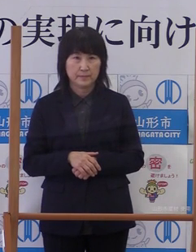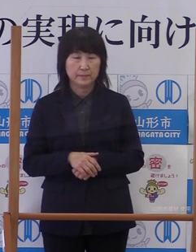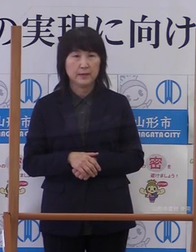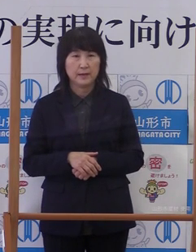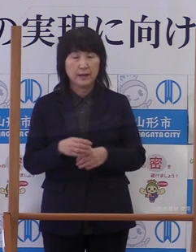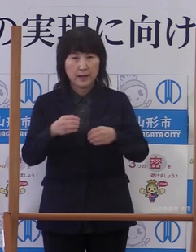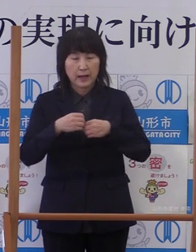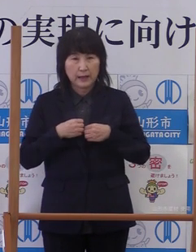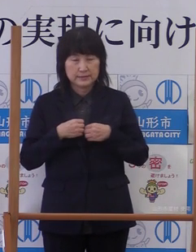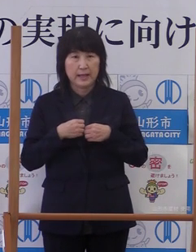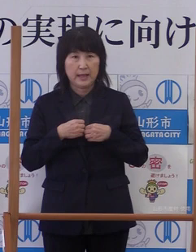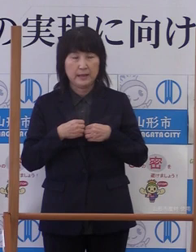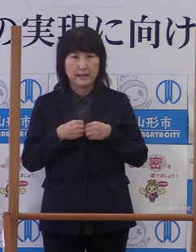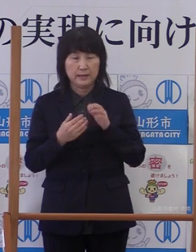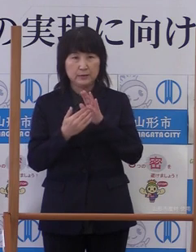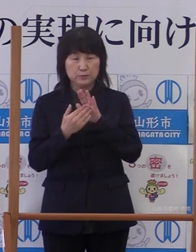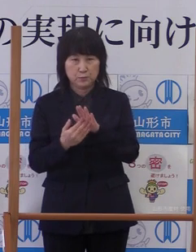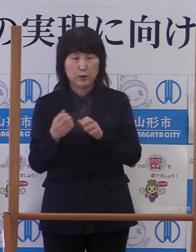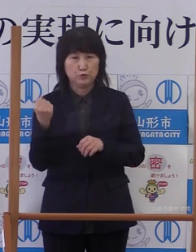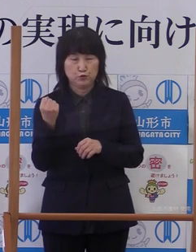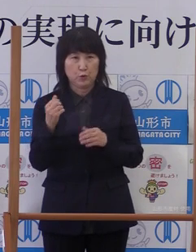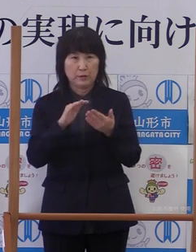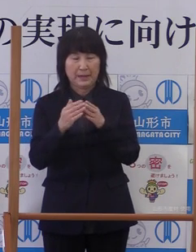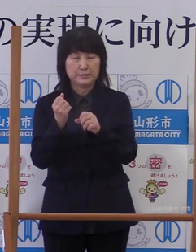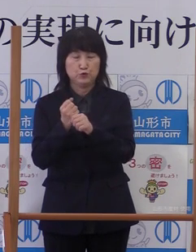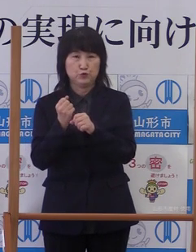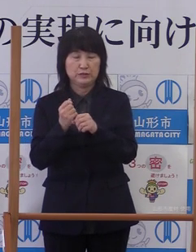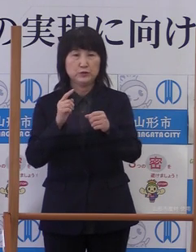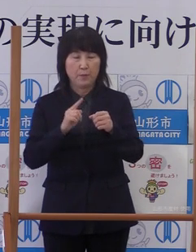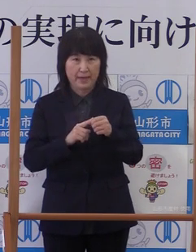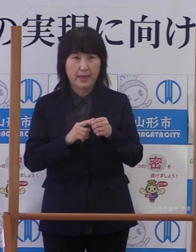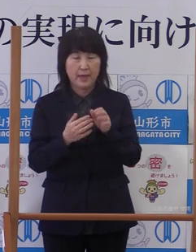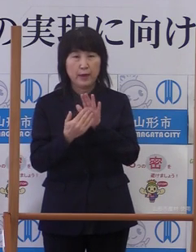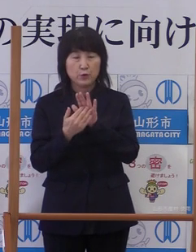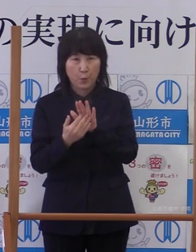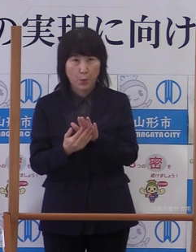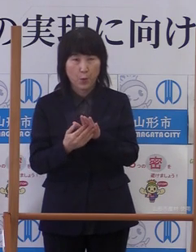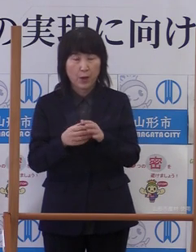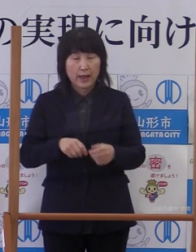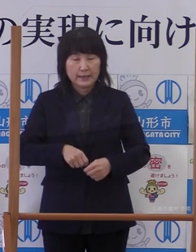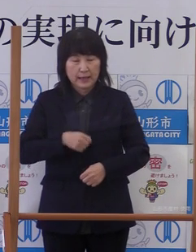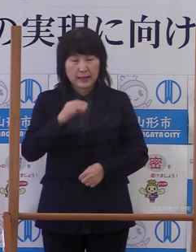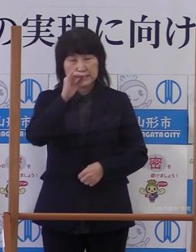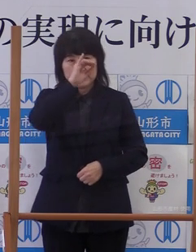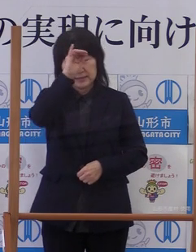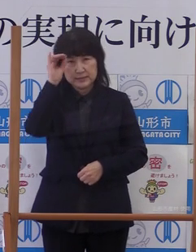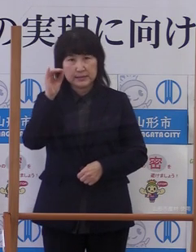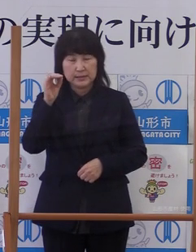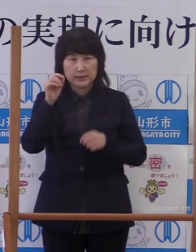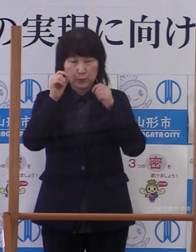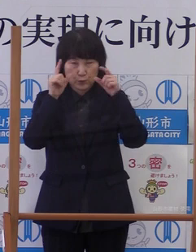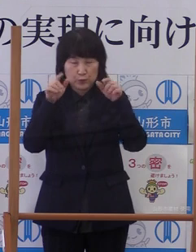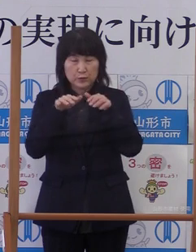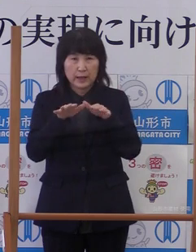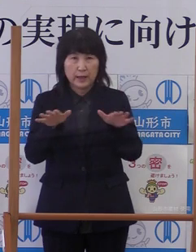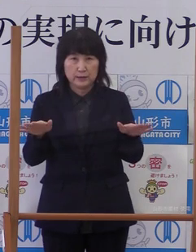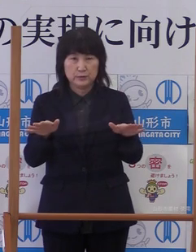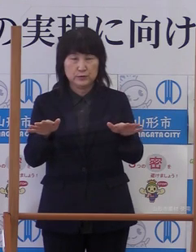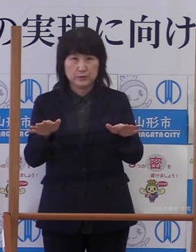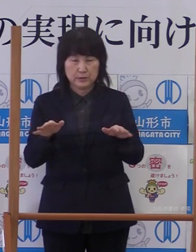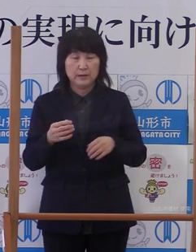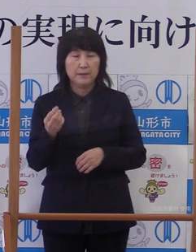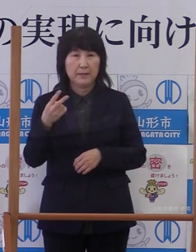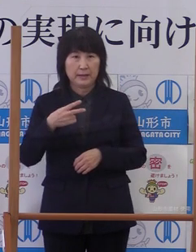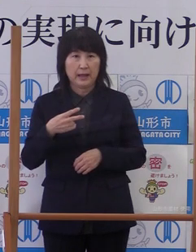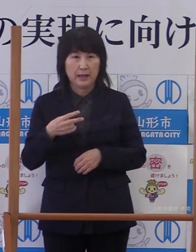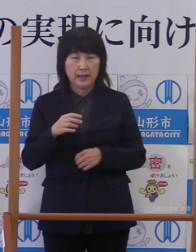感染症に強い街づくりにつきましては、感染予防と正しい知識の普及啓発を行うことに加え、新型